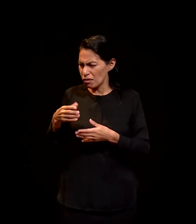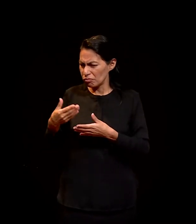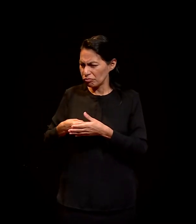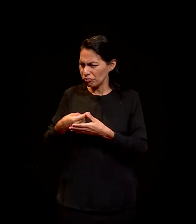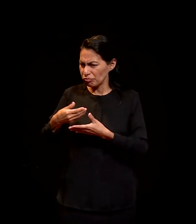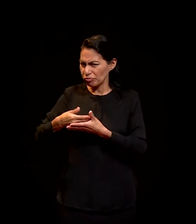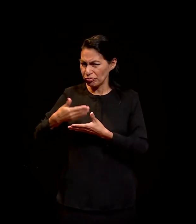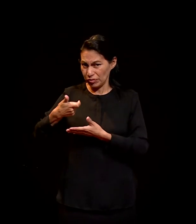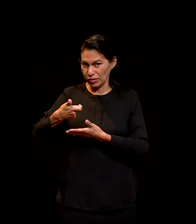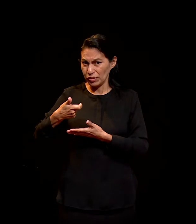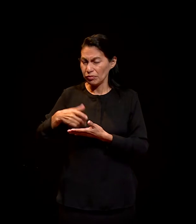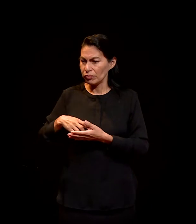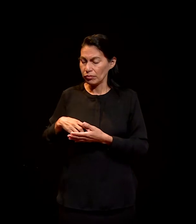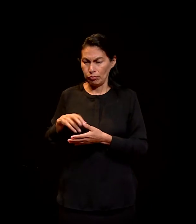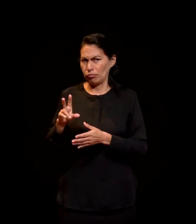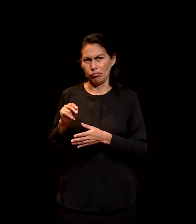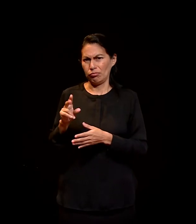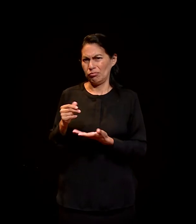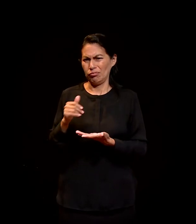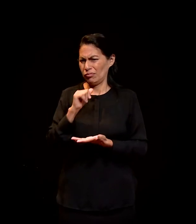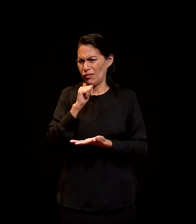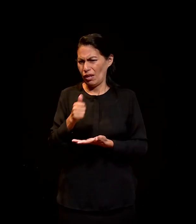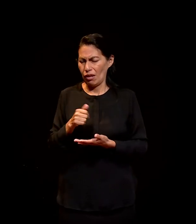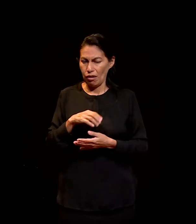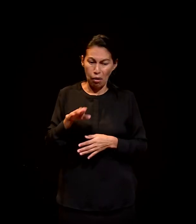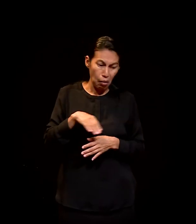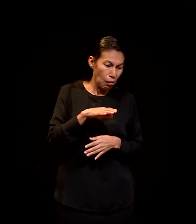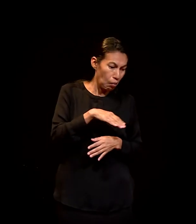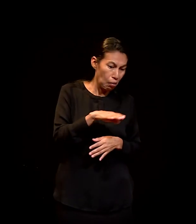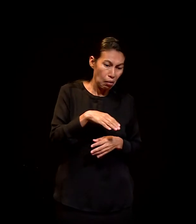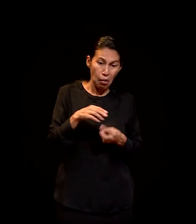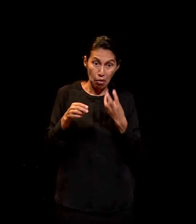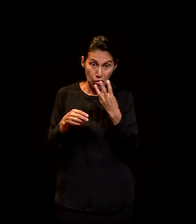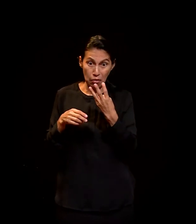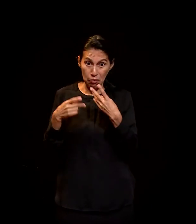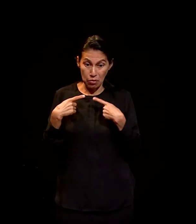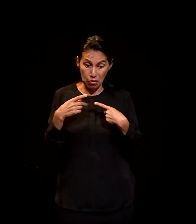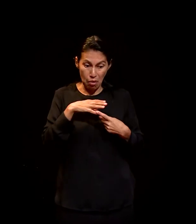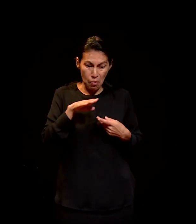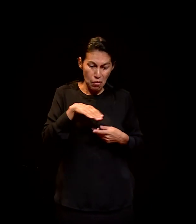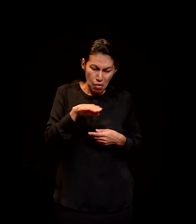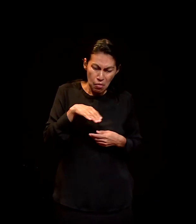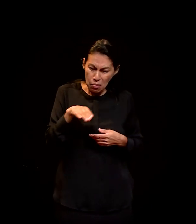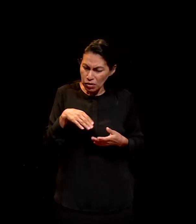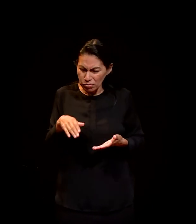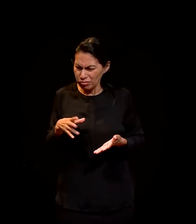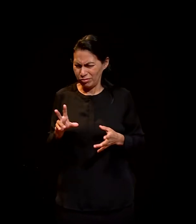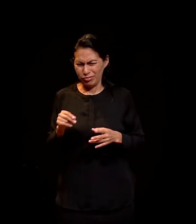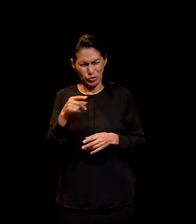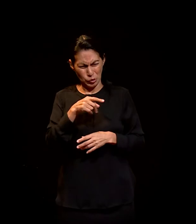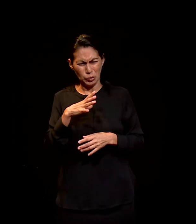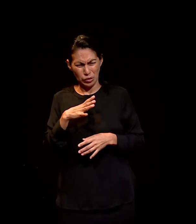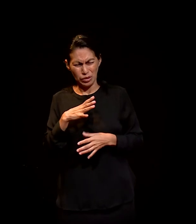y entre los 32 la empezamos a buscar a buscar a buscar